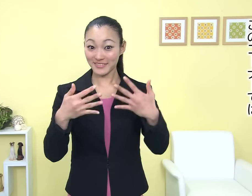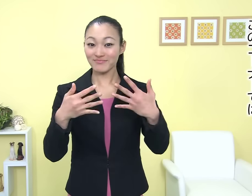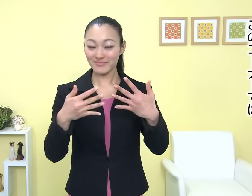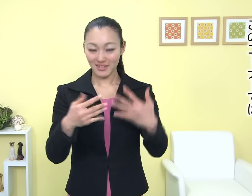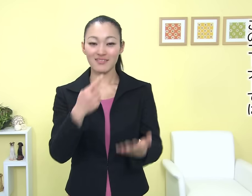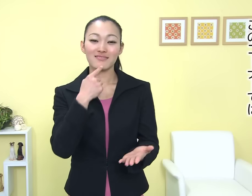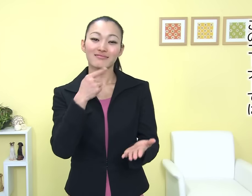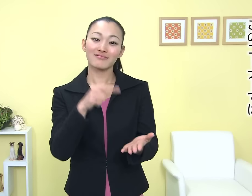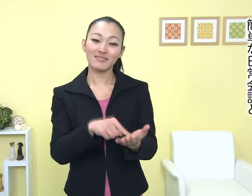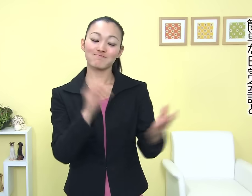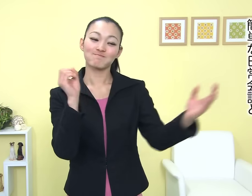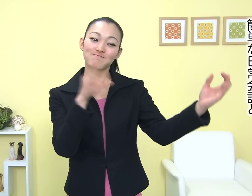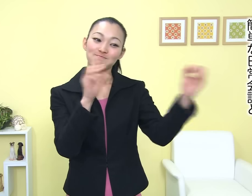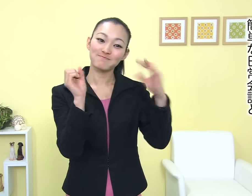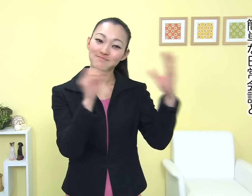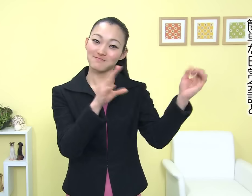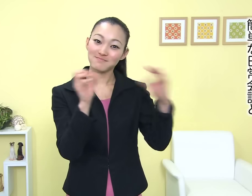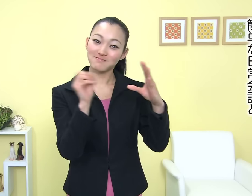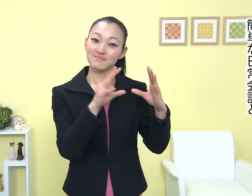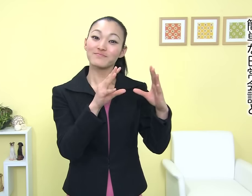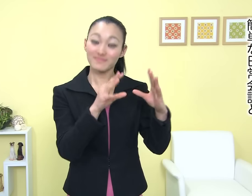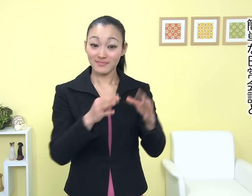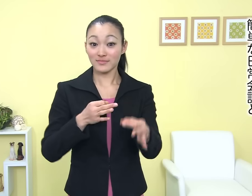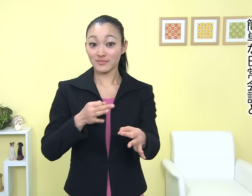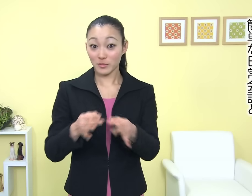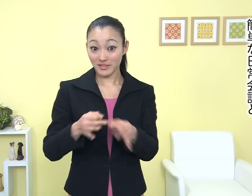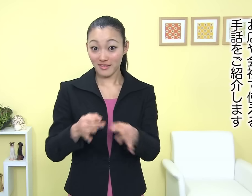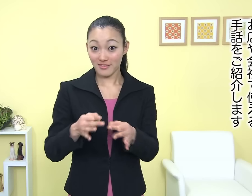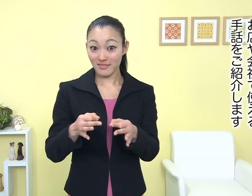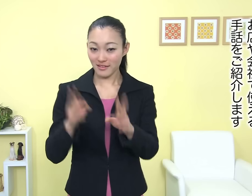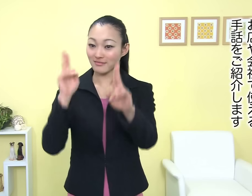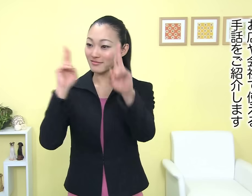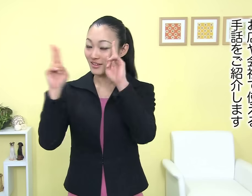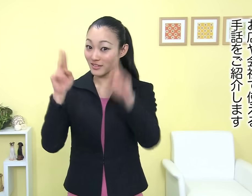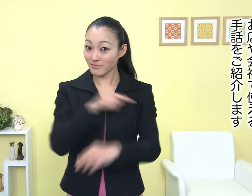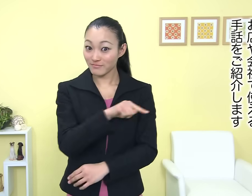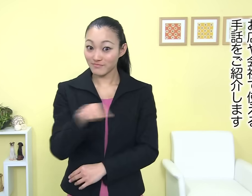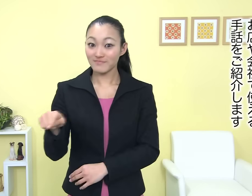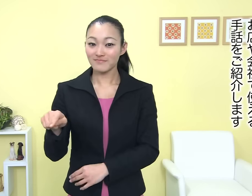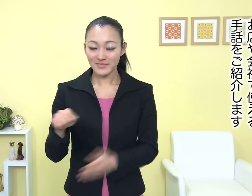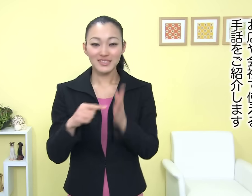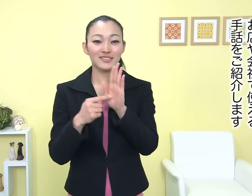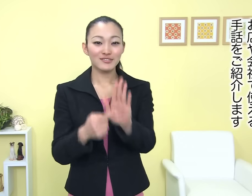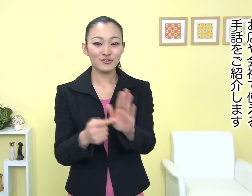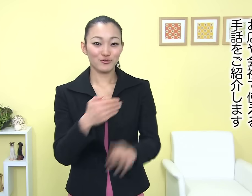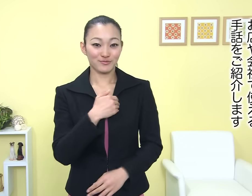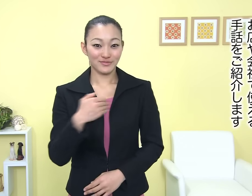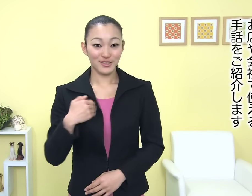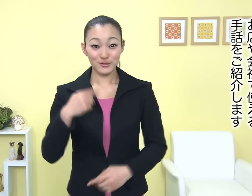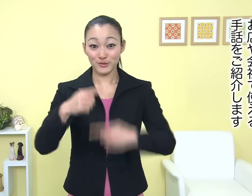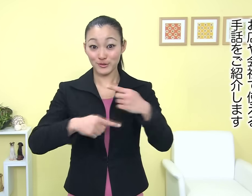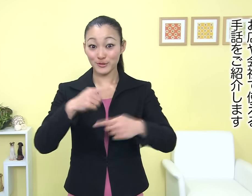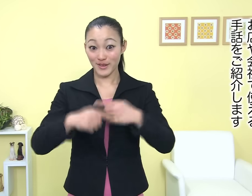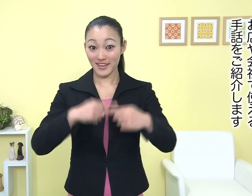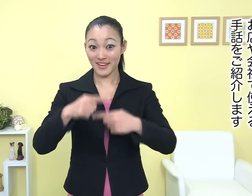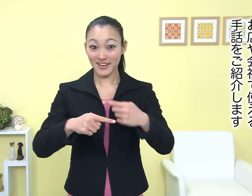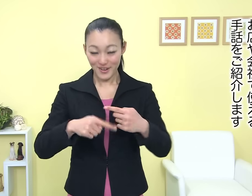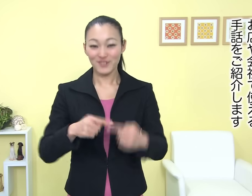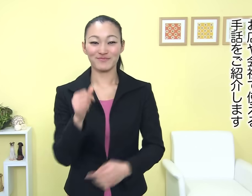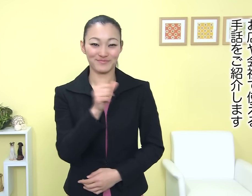このコーナーでは簡単な日常会話とお店や会社で使える手話をご紹